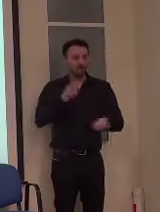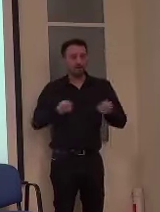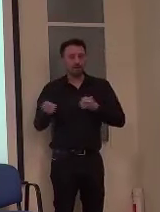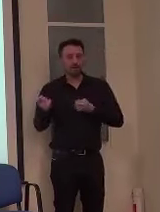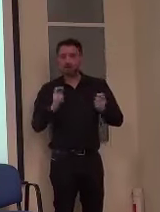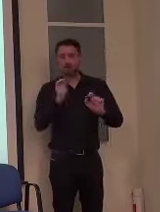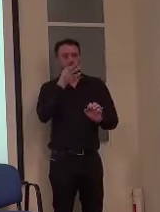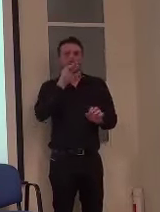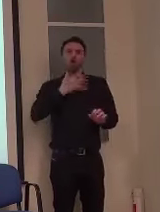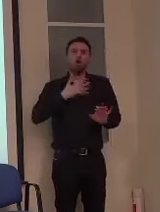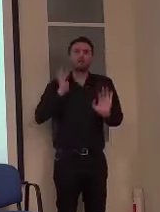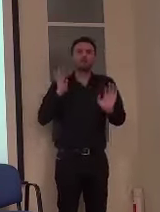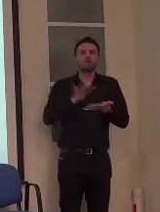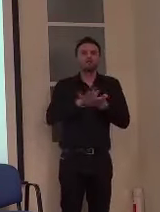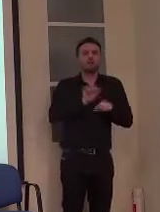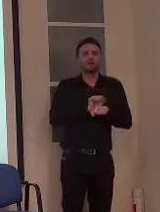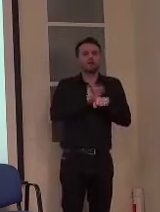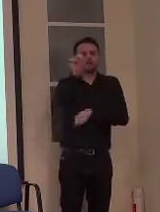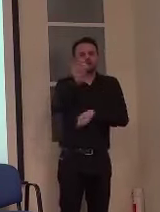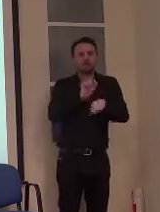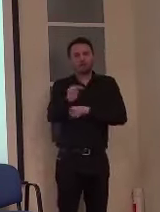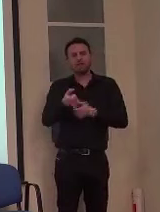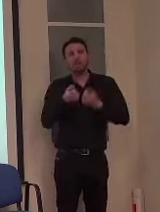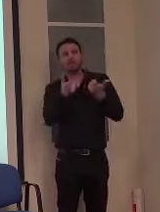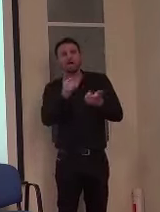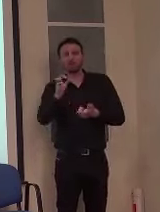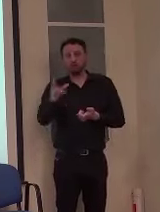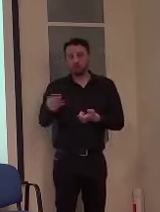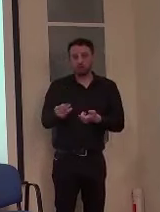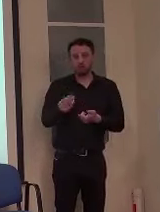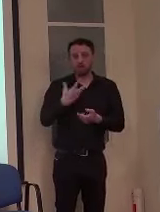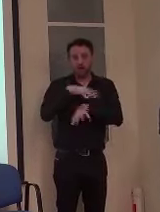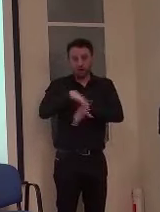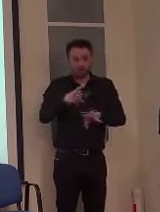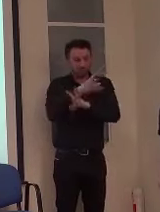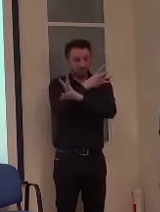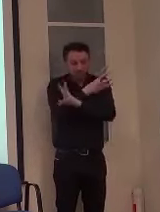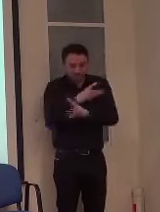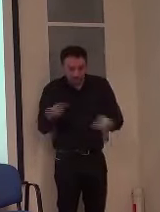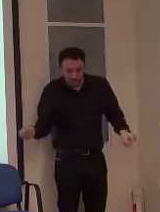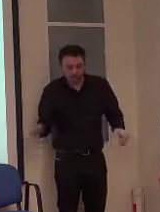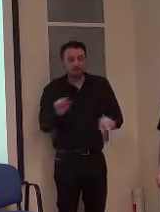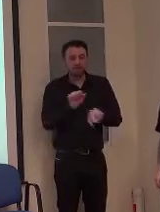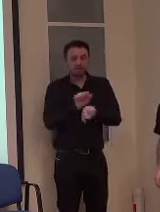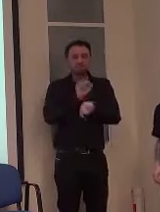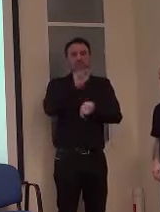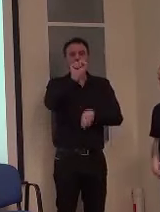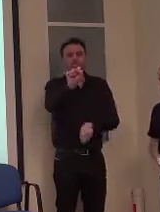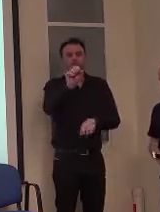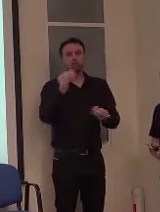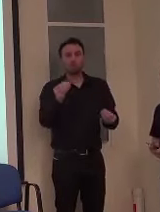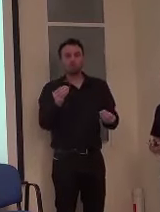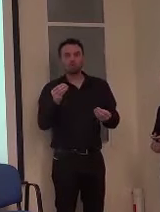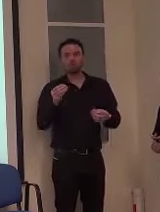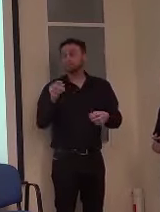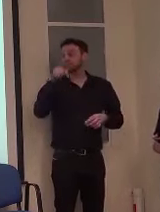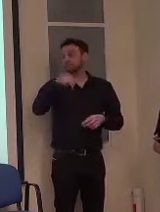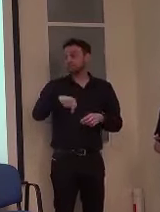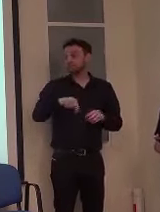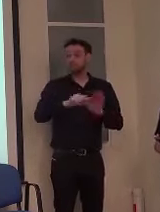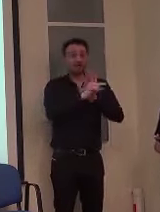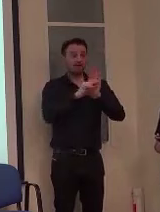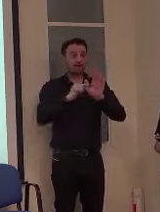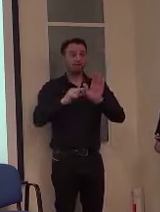la propia vida tiene como pueda el tema de la titulación una vez vi a un chico terminaba y terminaba nivel en este caso la resolución